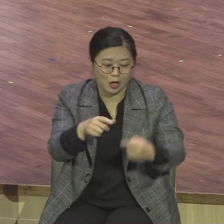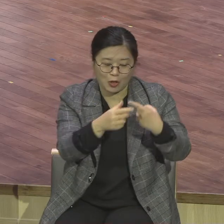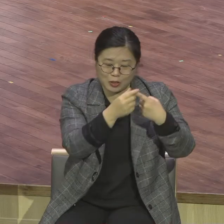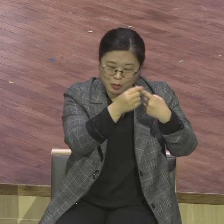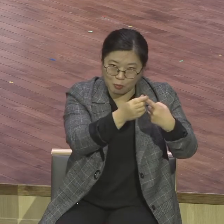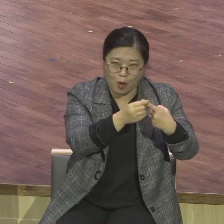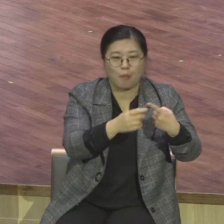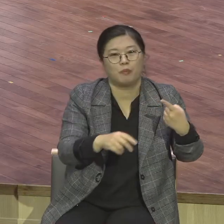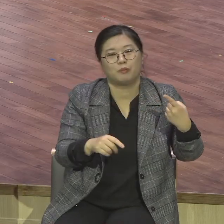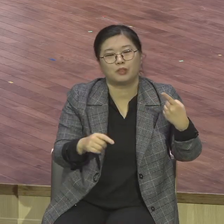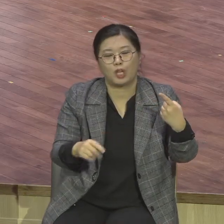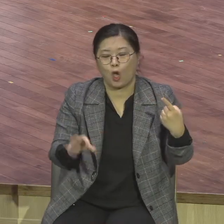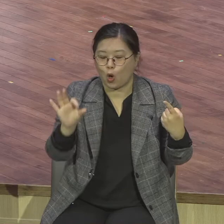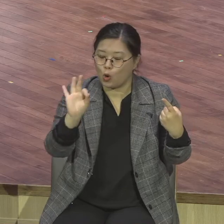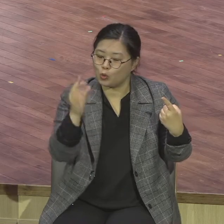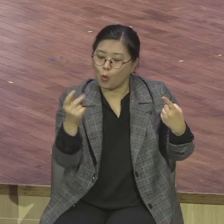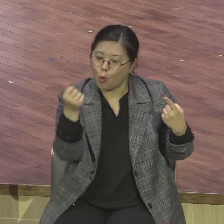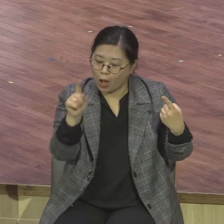말을 합니다.